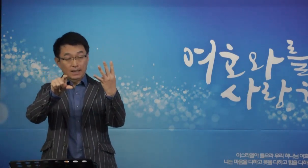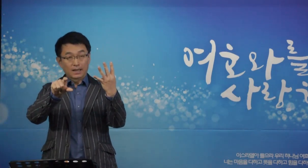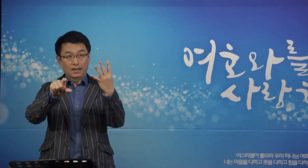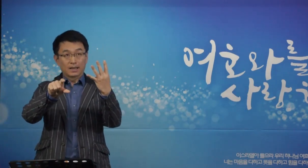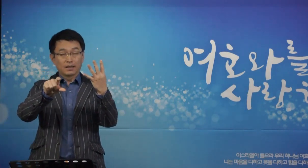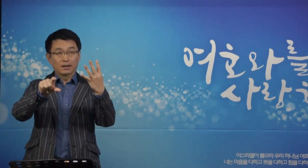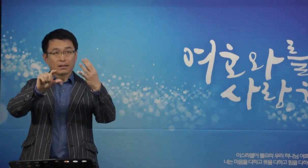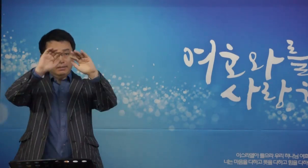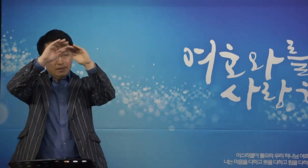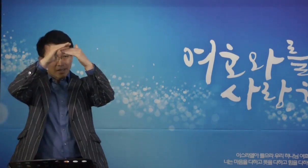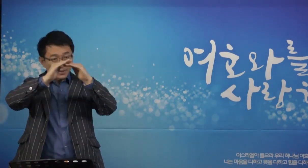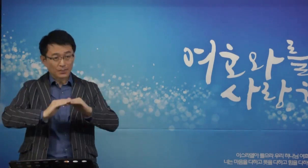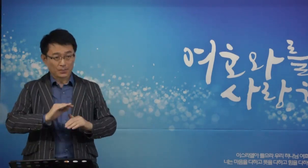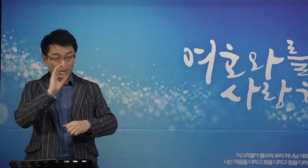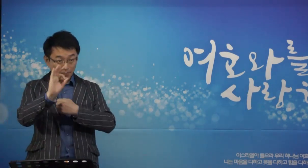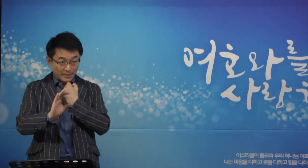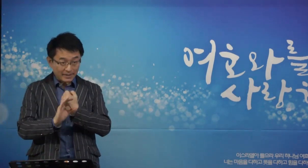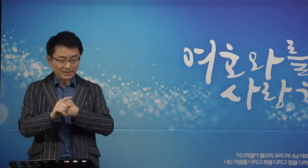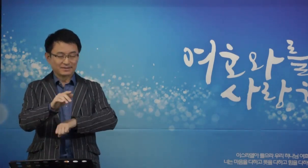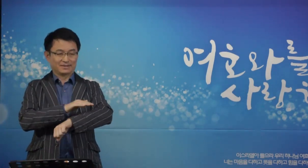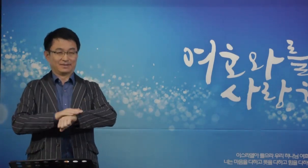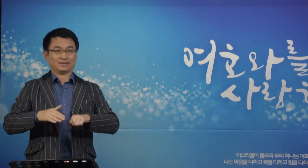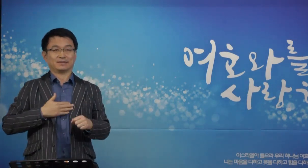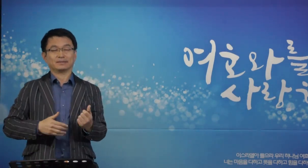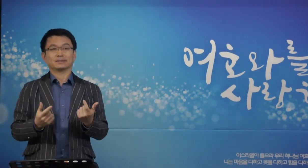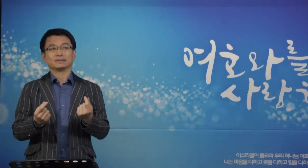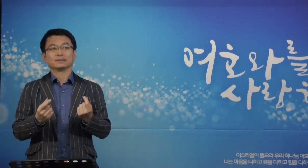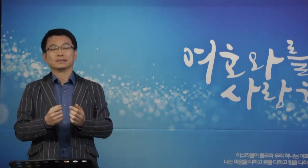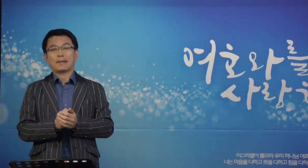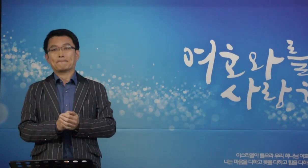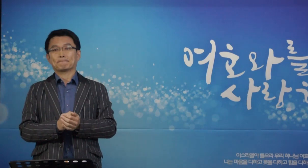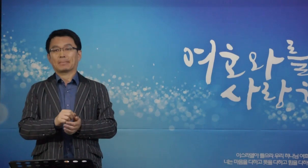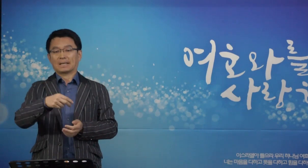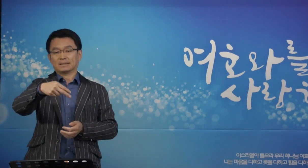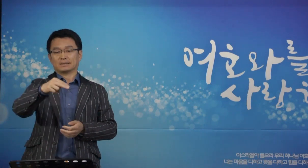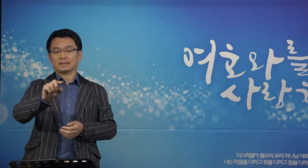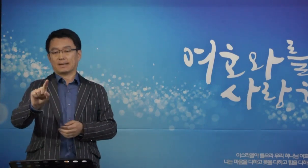합니다. 4장은 그 내용을 보면 여러분들이 잘 아시는 것처럼